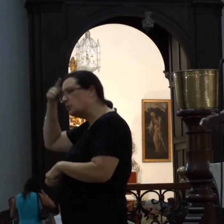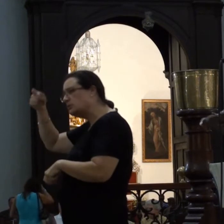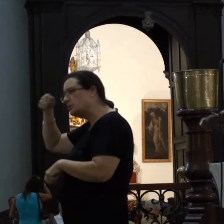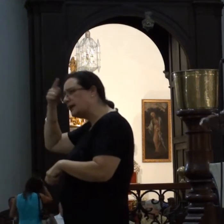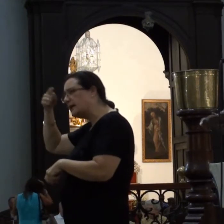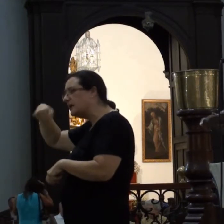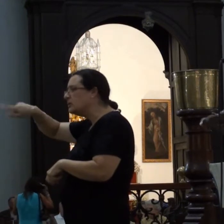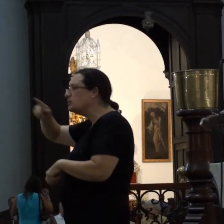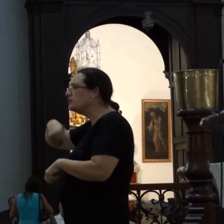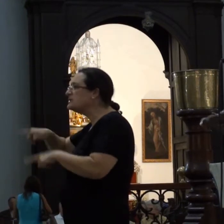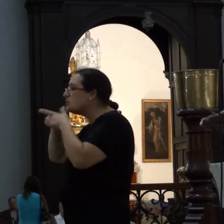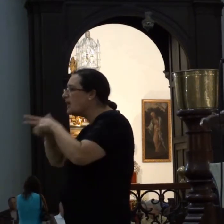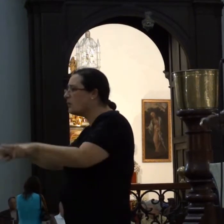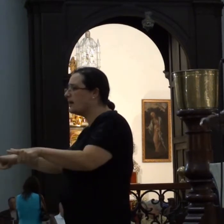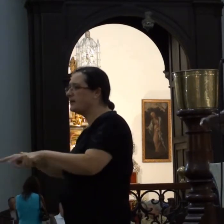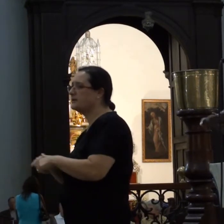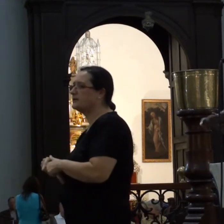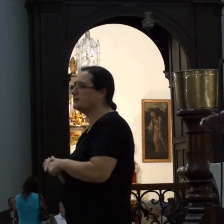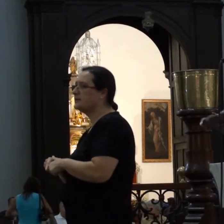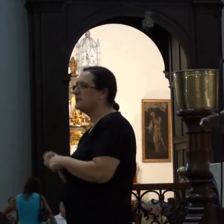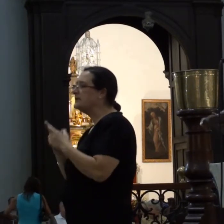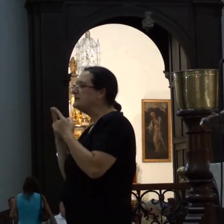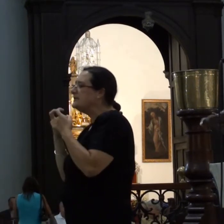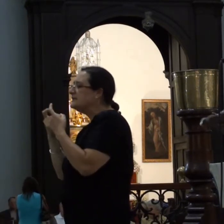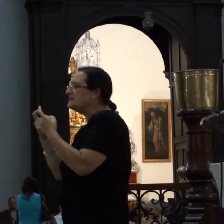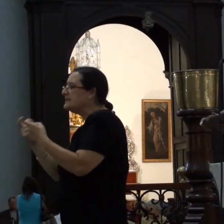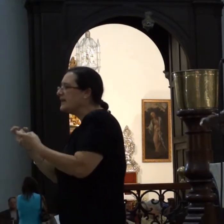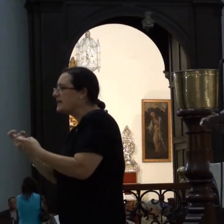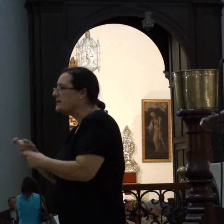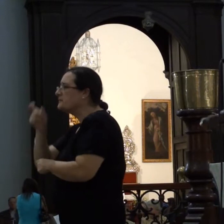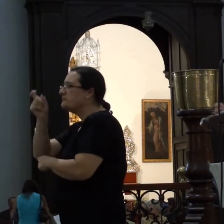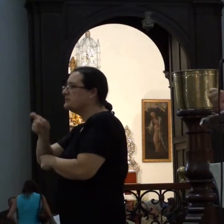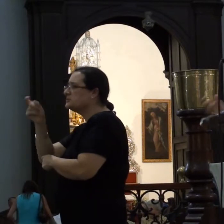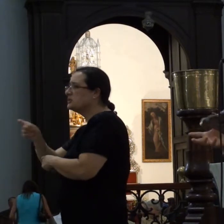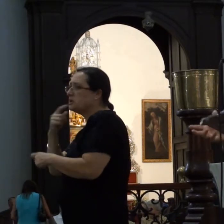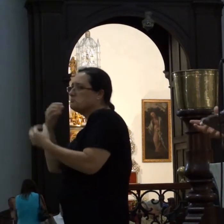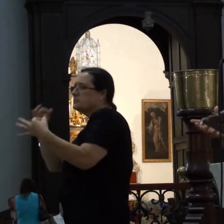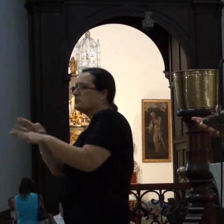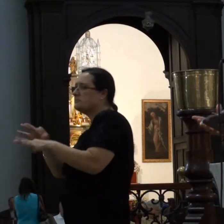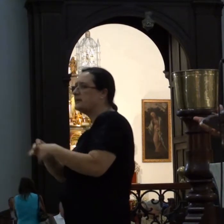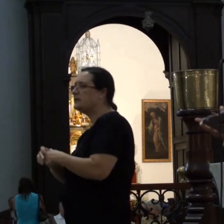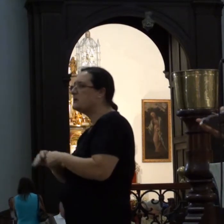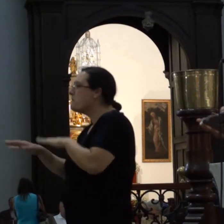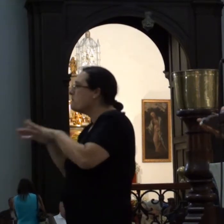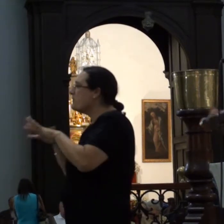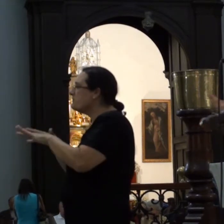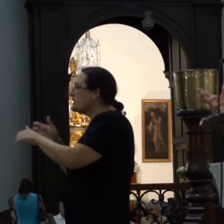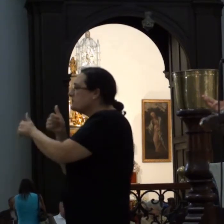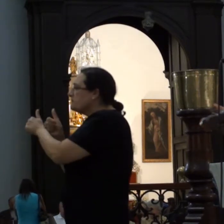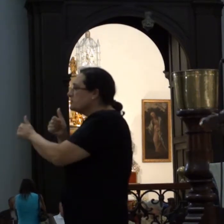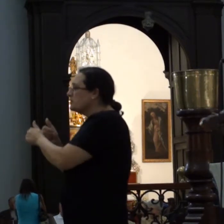de nuestro lenguaje a la necesidad a esposo que me están escuchando de movimientos apostólicos